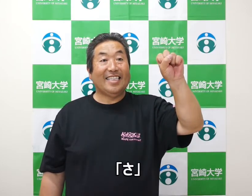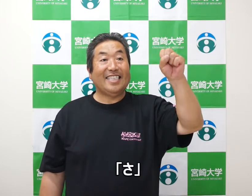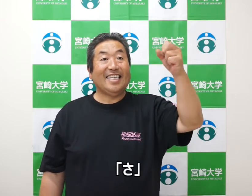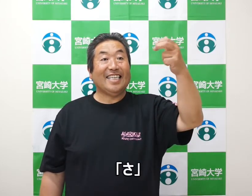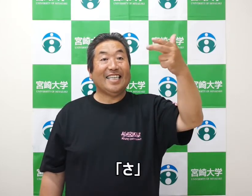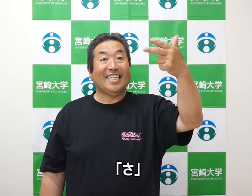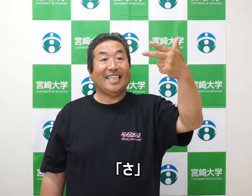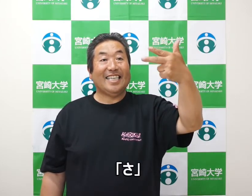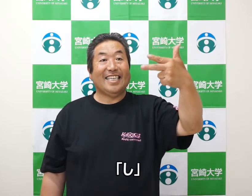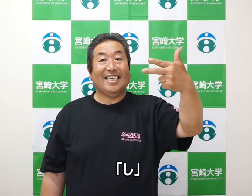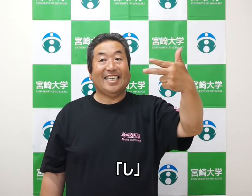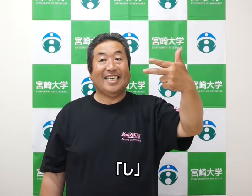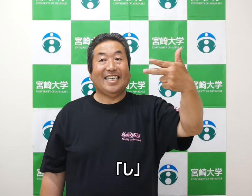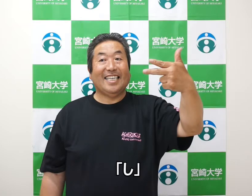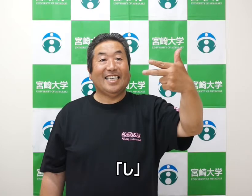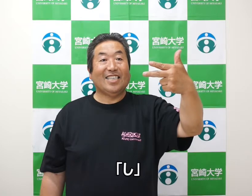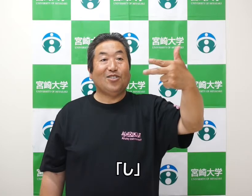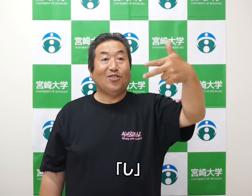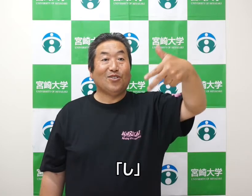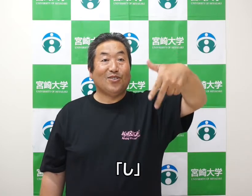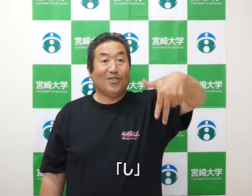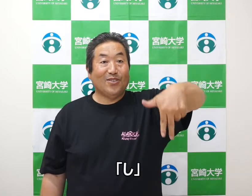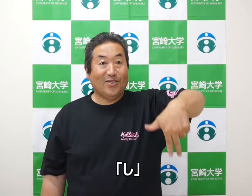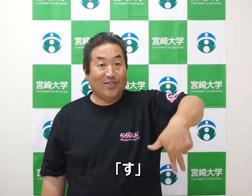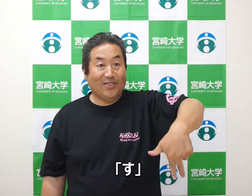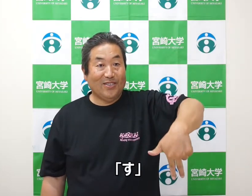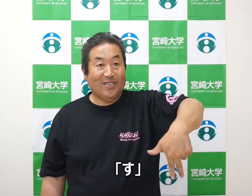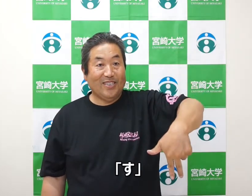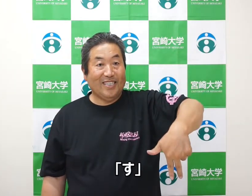し、す、せ、